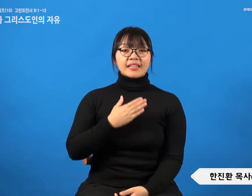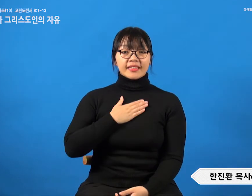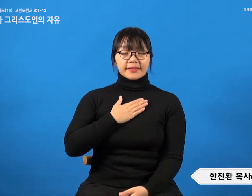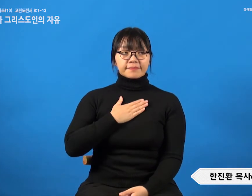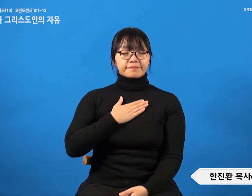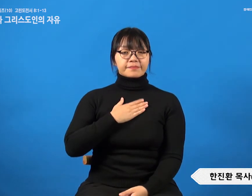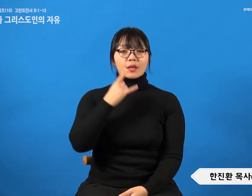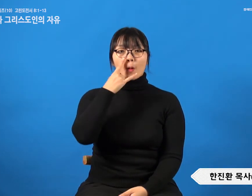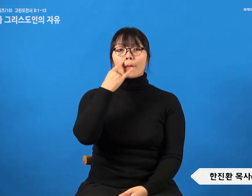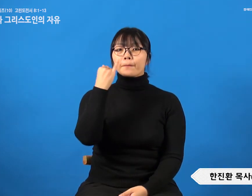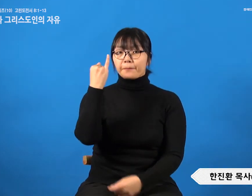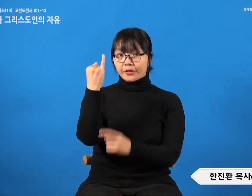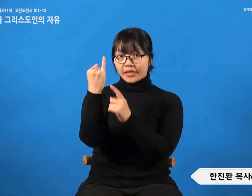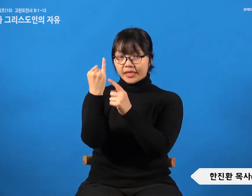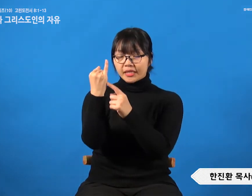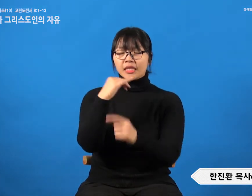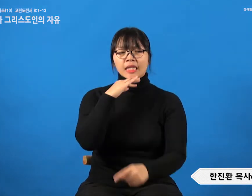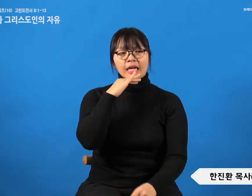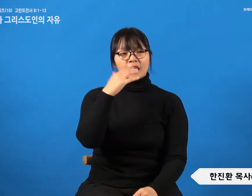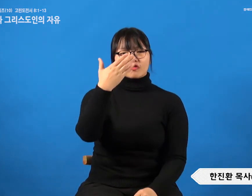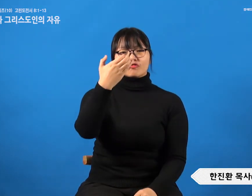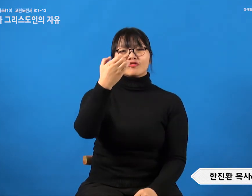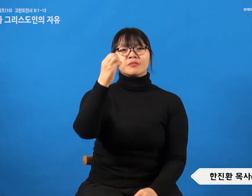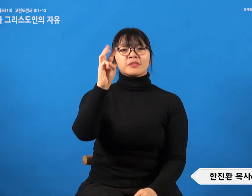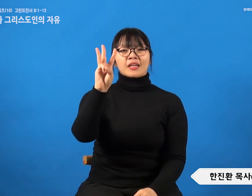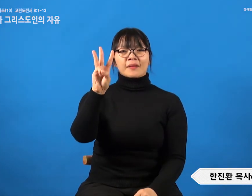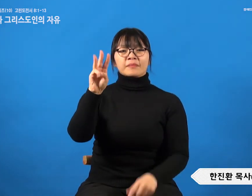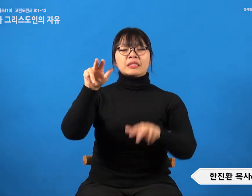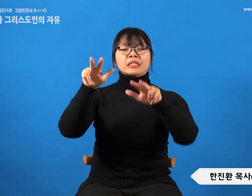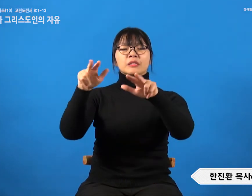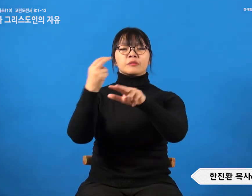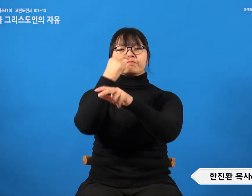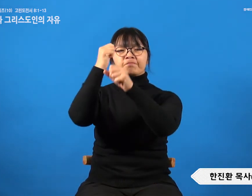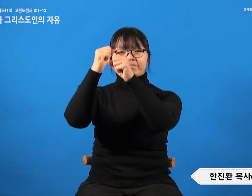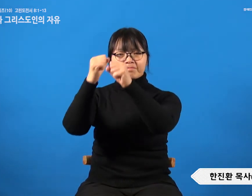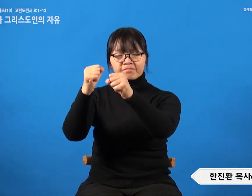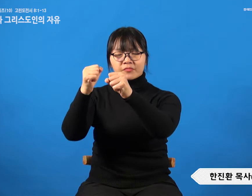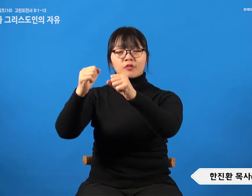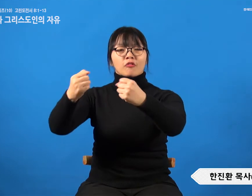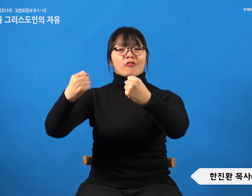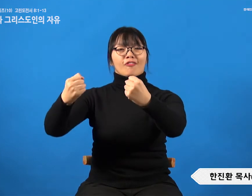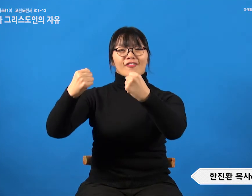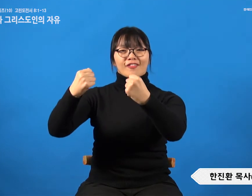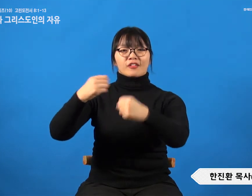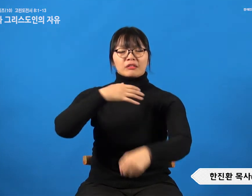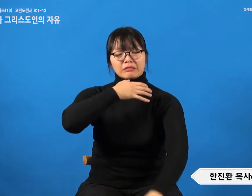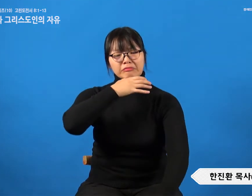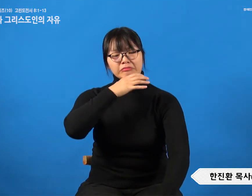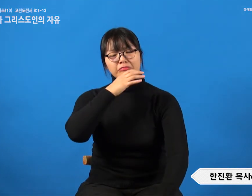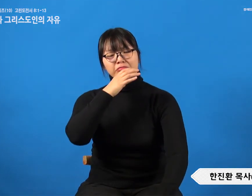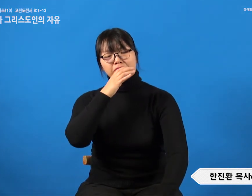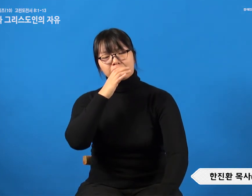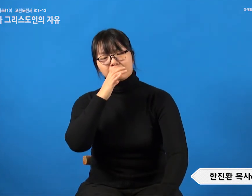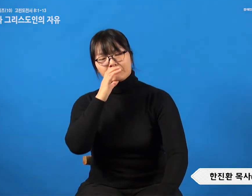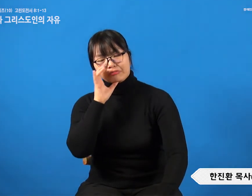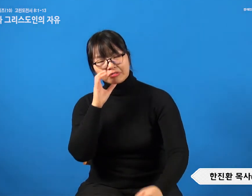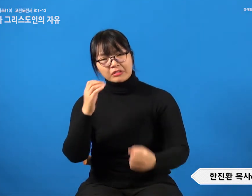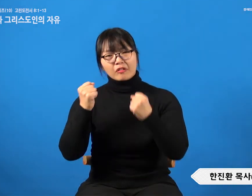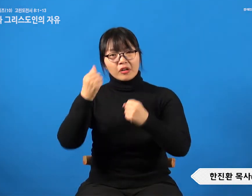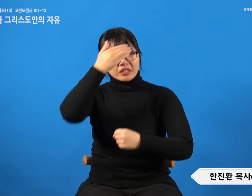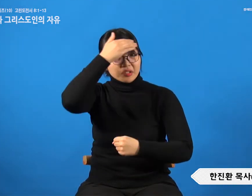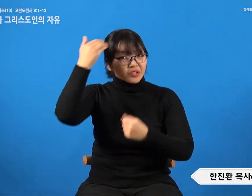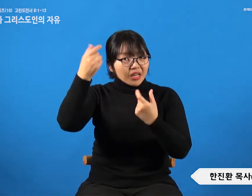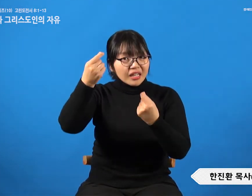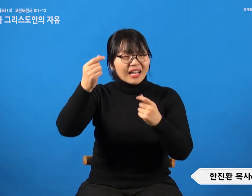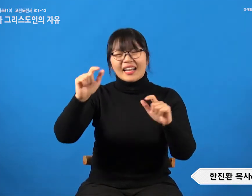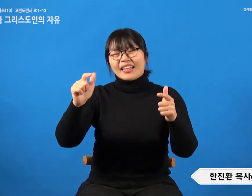제 어머니는 94세이신데 지금도 건장하십니다. 노인이 건장해봤자 한계가 있는